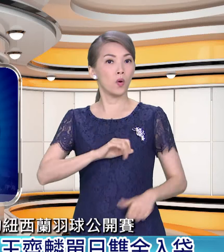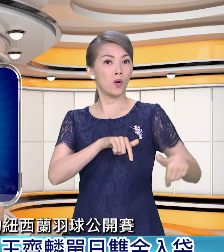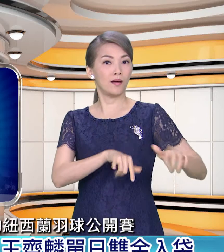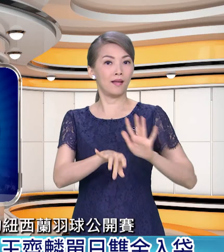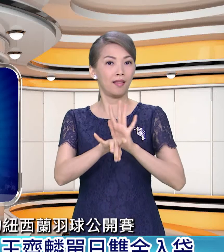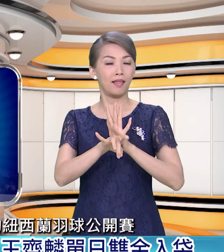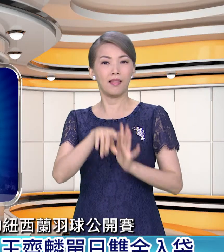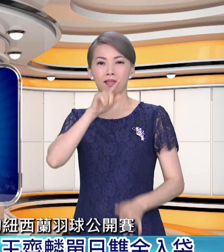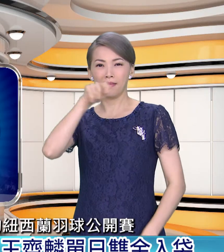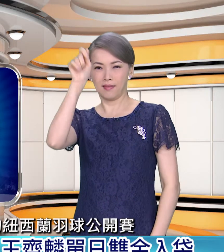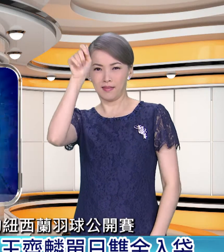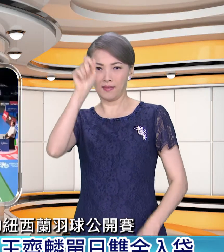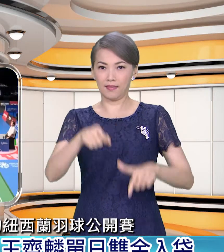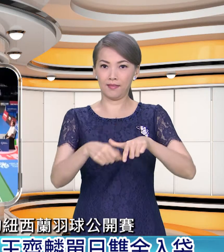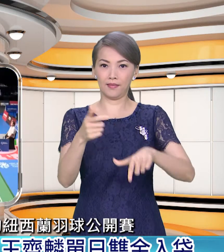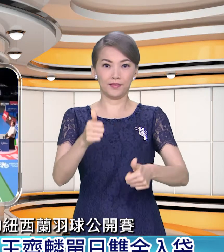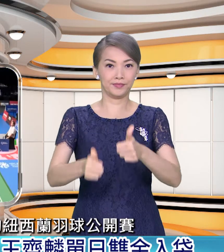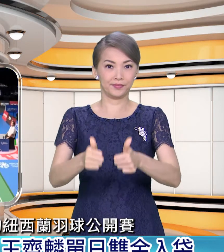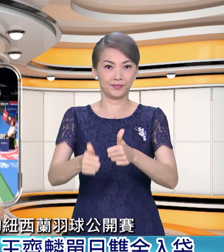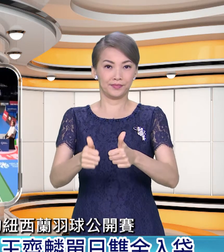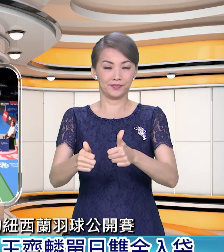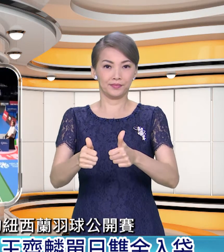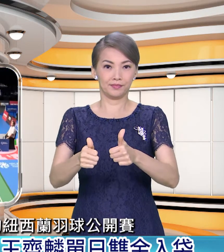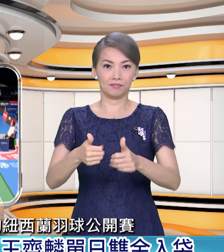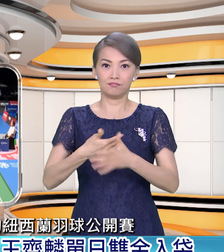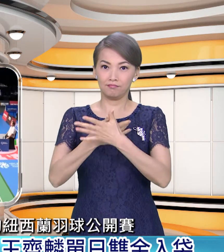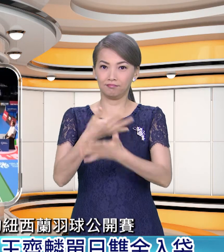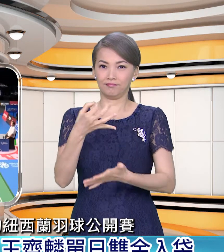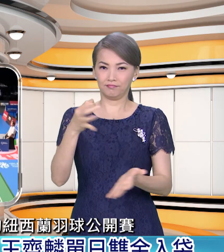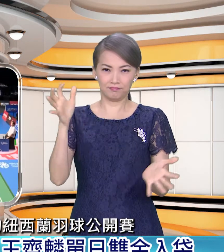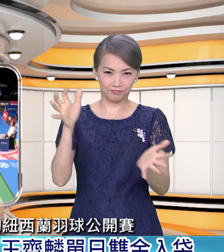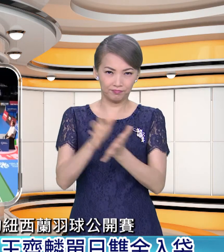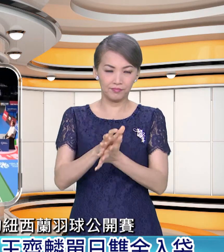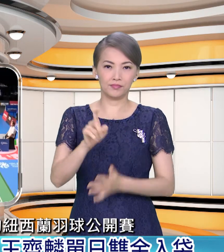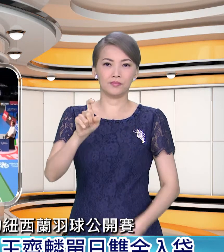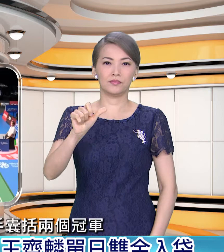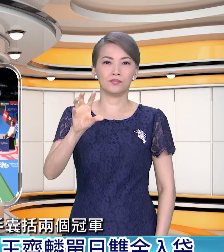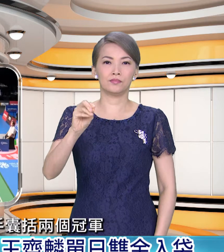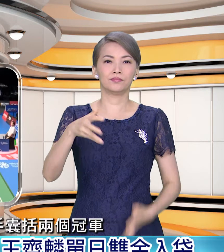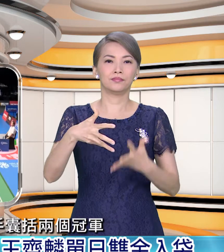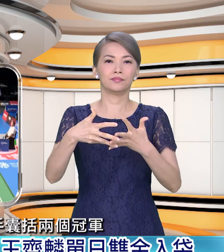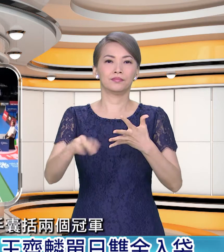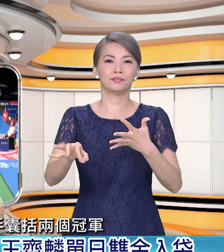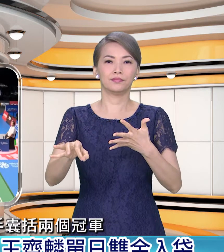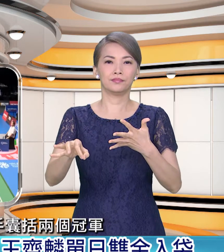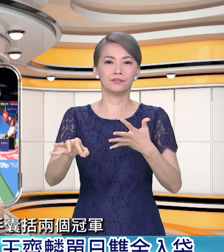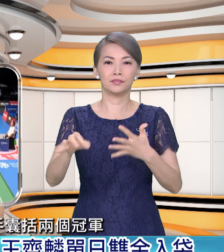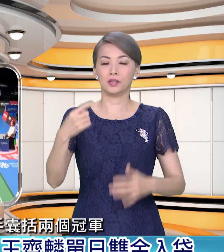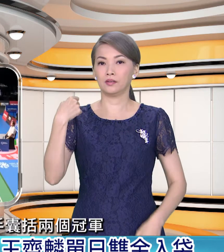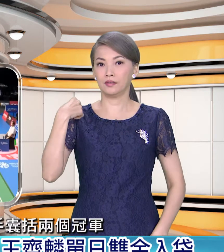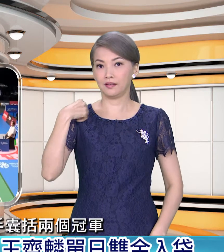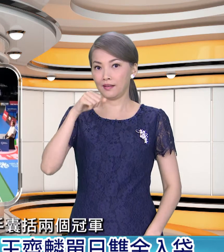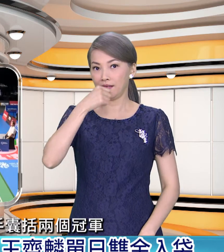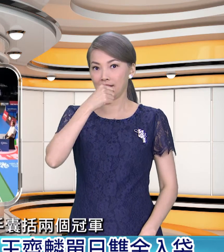总奖金15万美元的纽西兰羽球公开赛，台湾选手囊括了两个冠